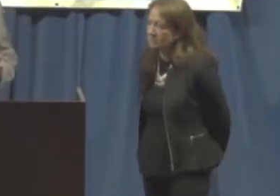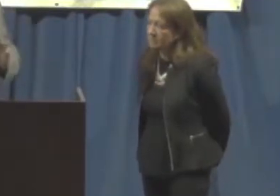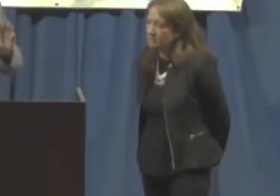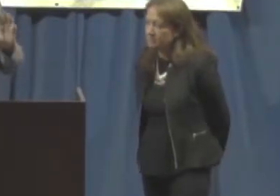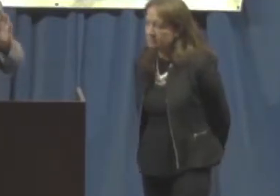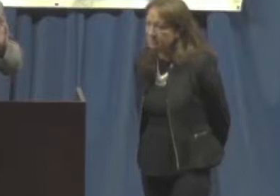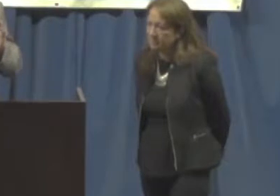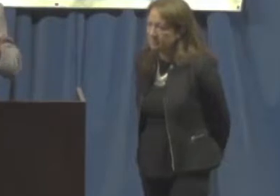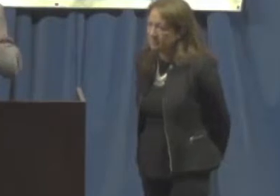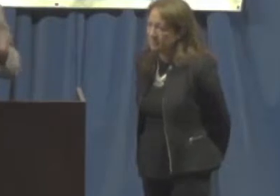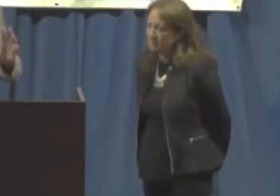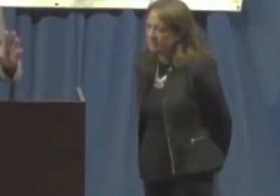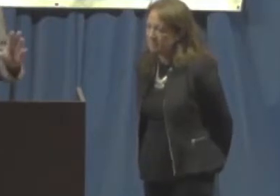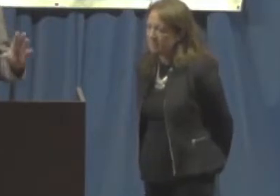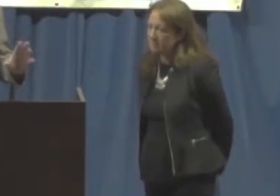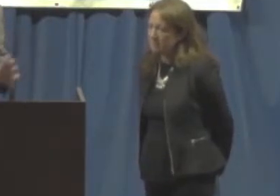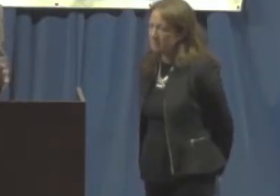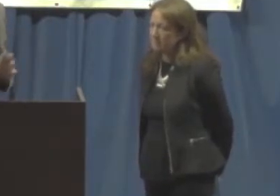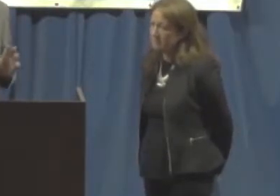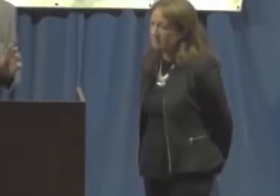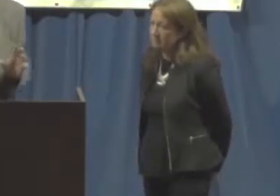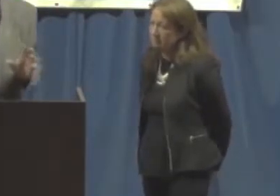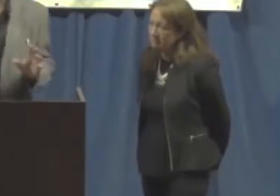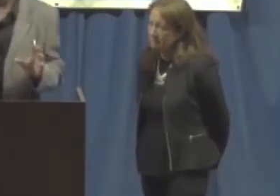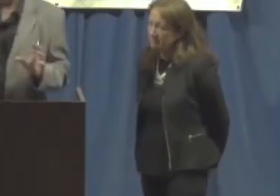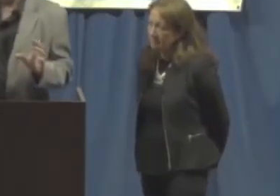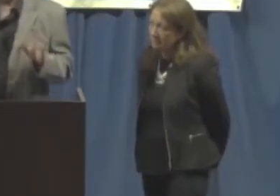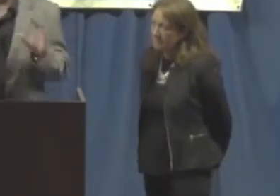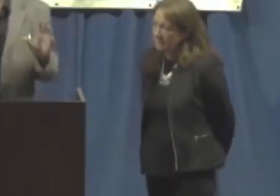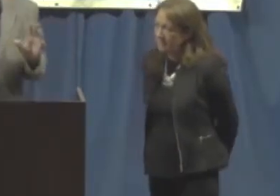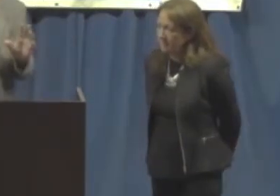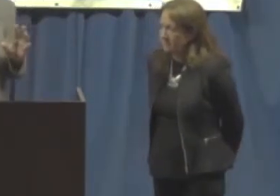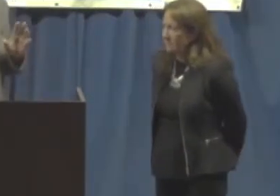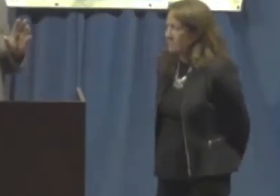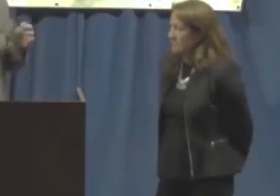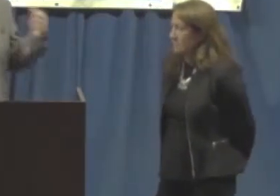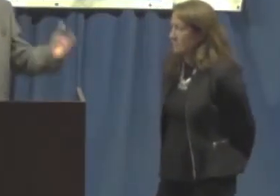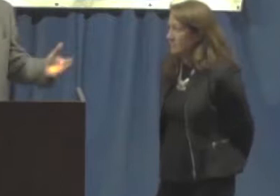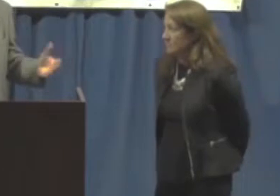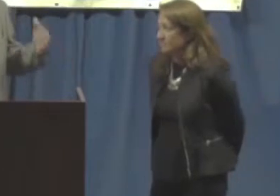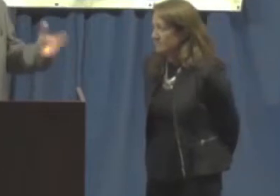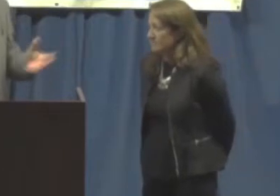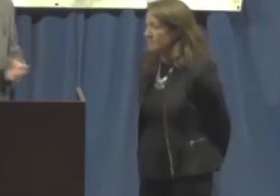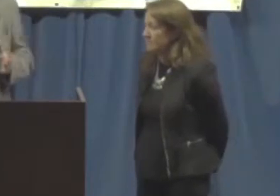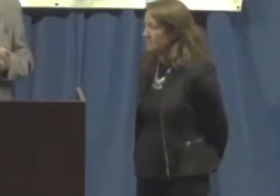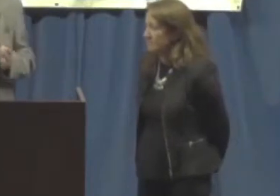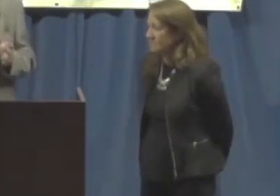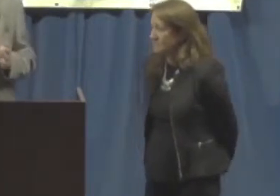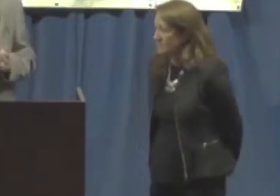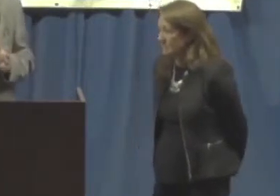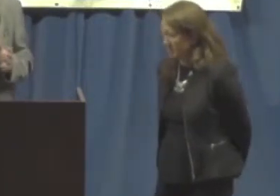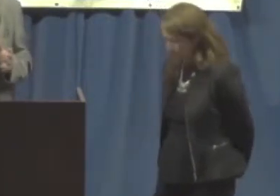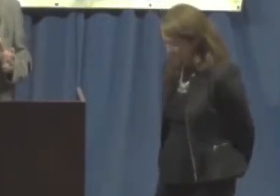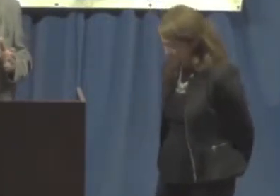etapas finales en el barça 3 creo que ustedes habrán sentido hablar del alza 3 en este momento o mejor dicho desde que